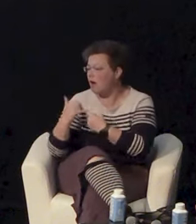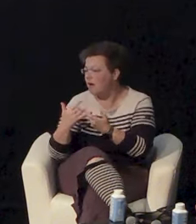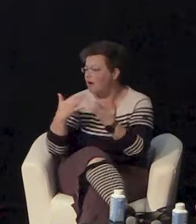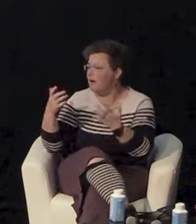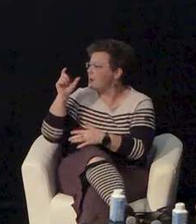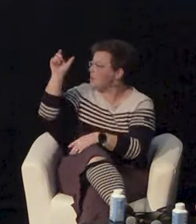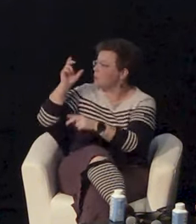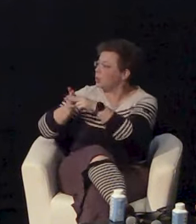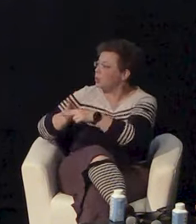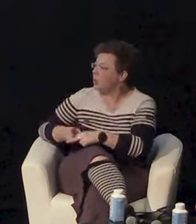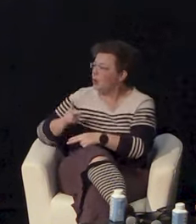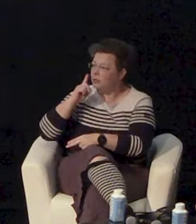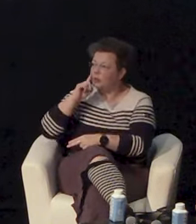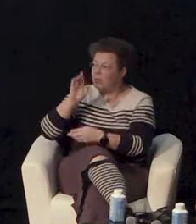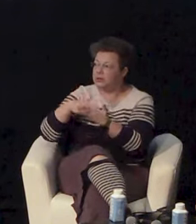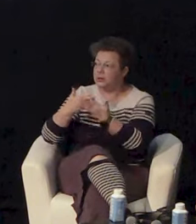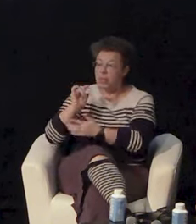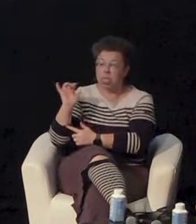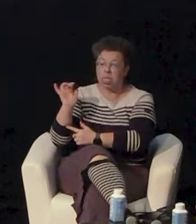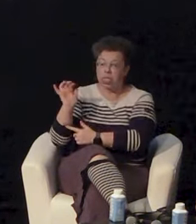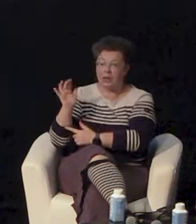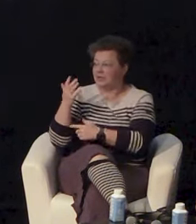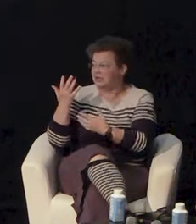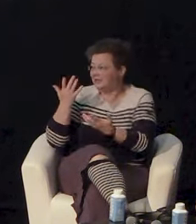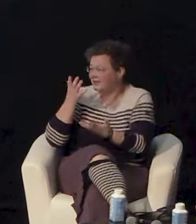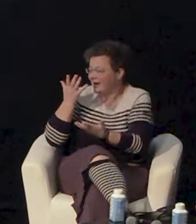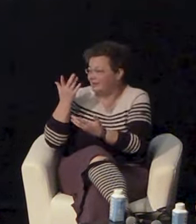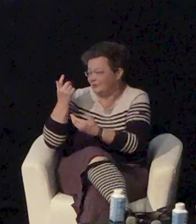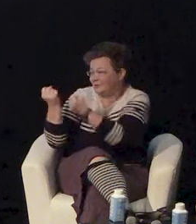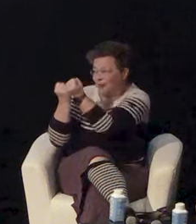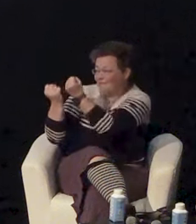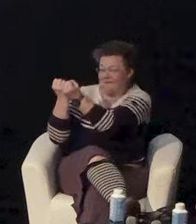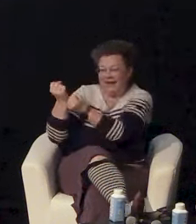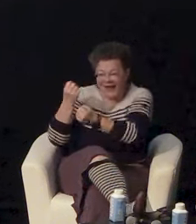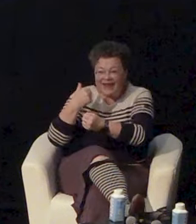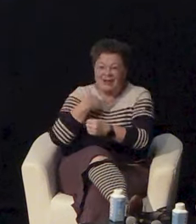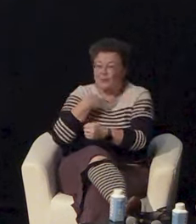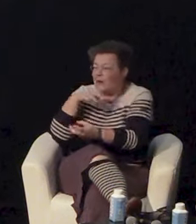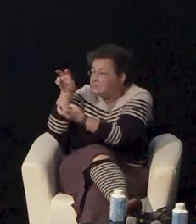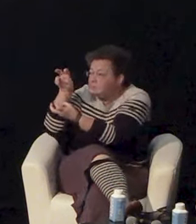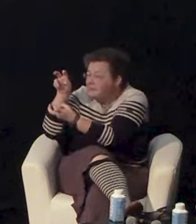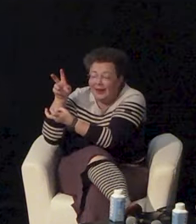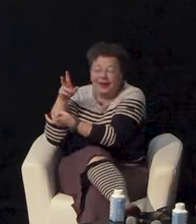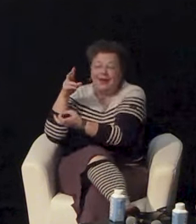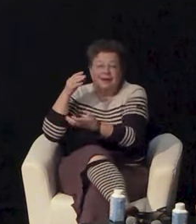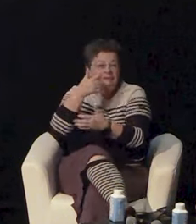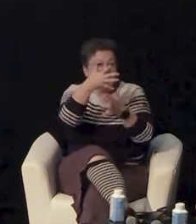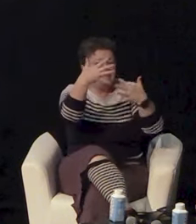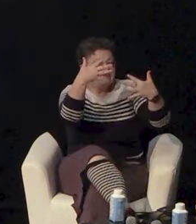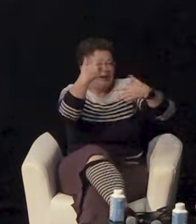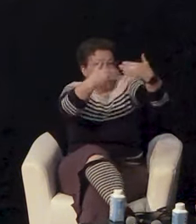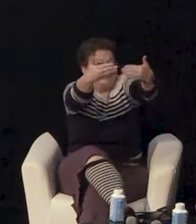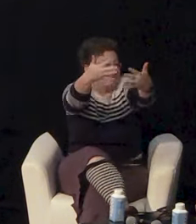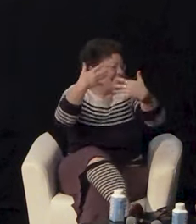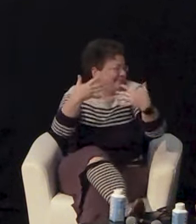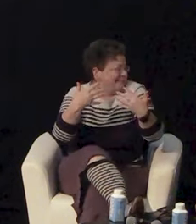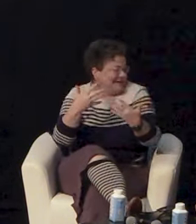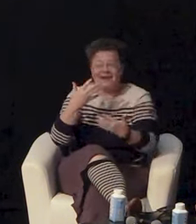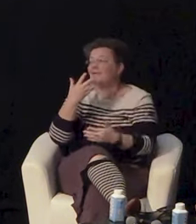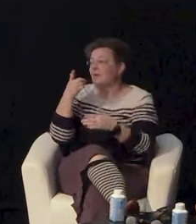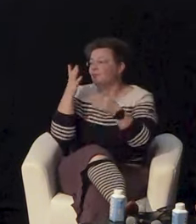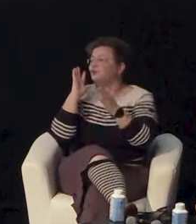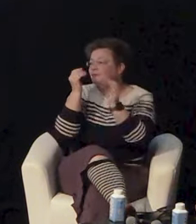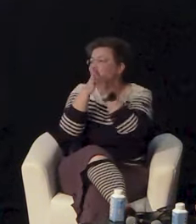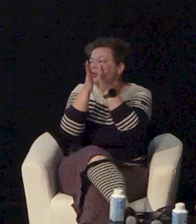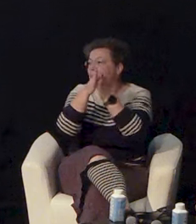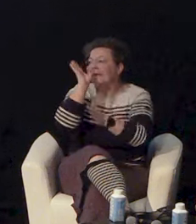vocabulaire spécifique, est-ce qu'on pourrait les écrire ? Parce que la dactylologie,